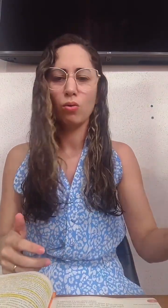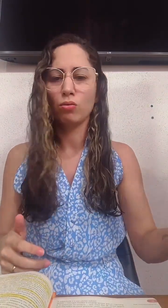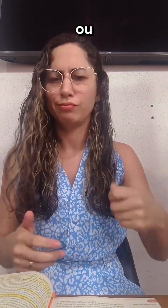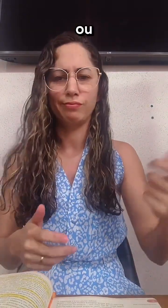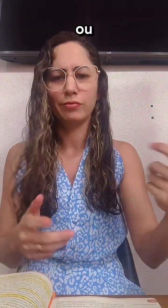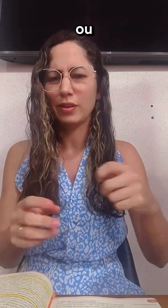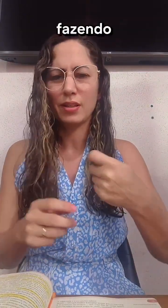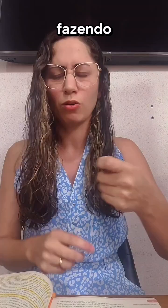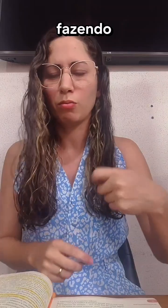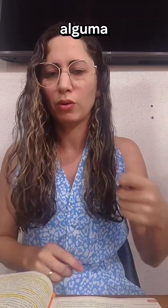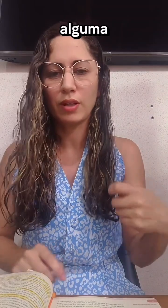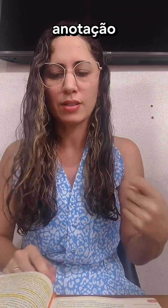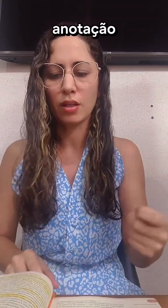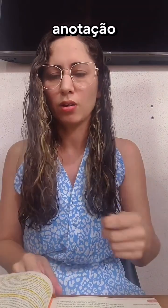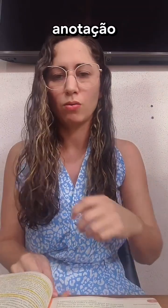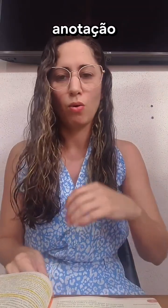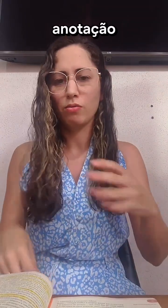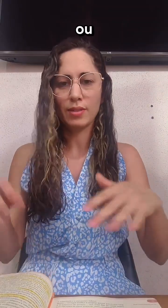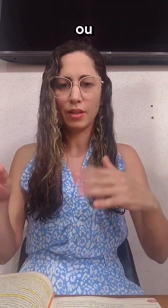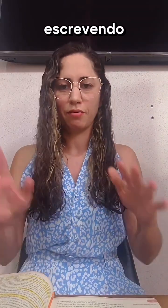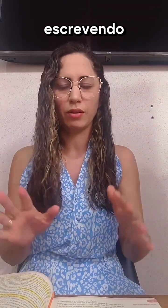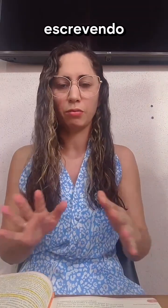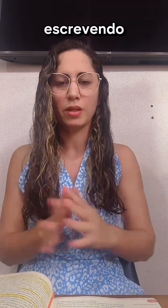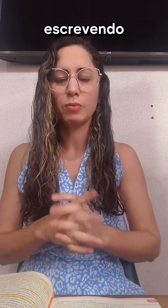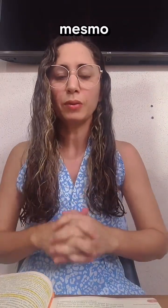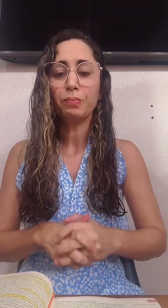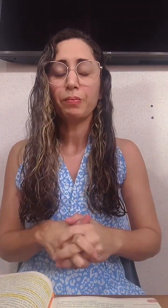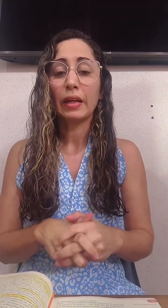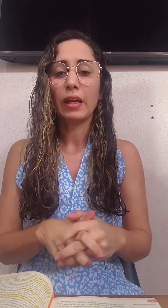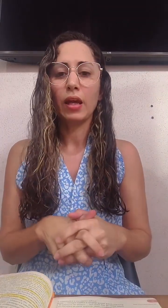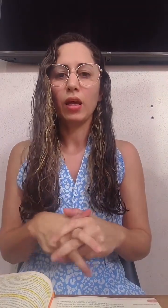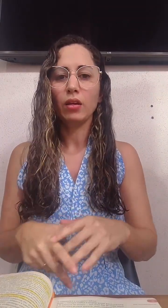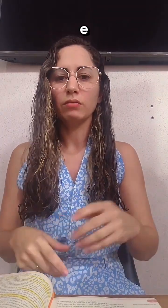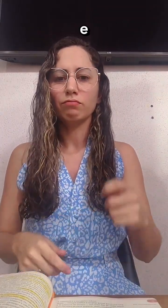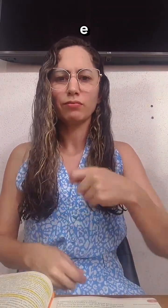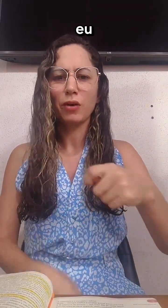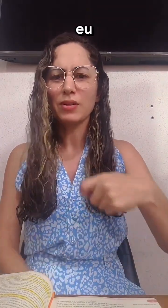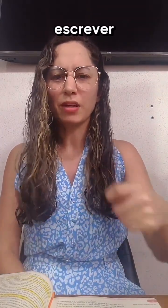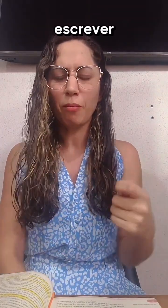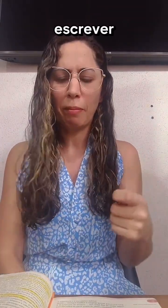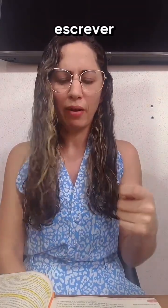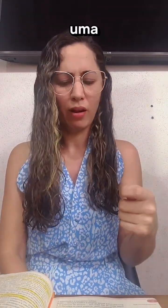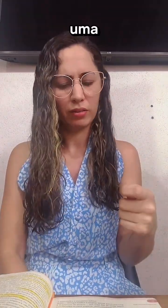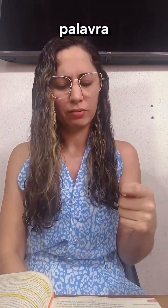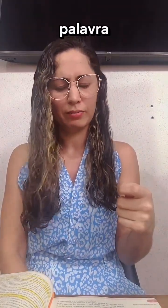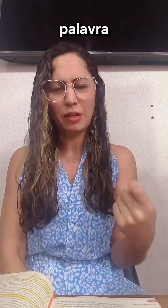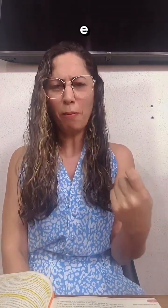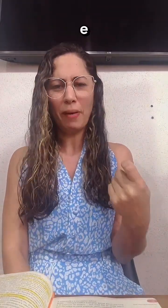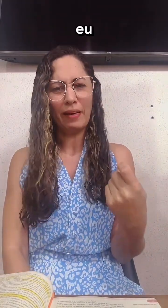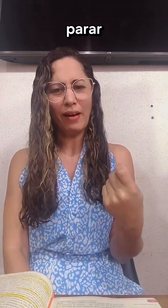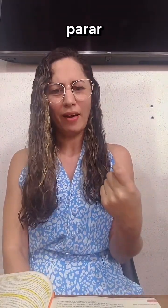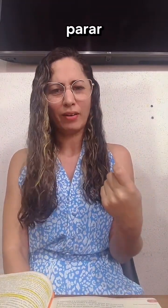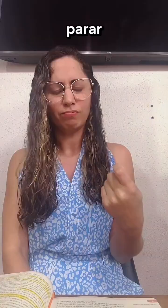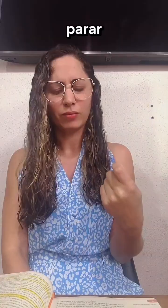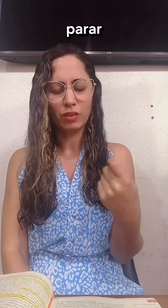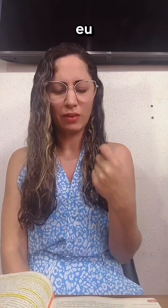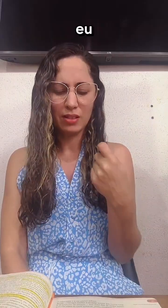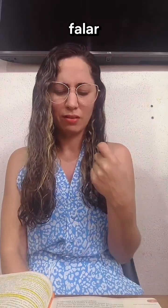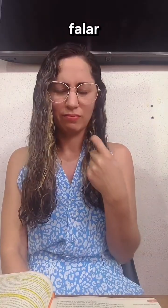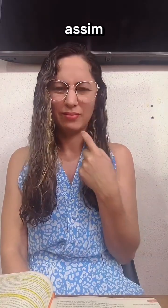ou fazendo alguma anotação, ou escrevendo mesmo, e eu escrevi uma palavra. E eu parar, e eu falar assim, mas